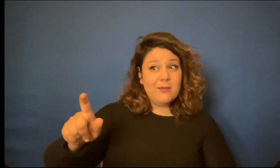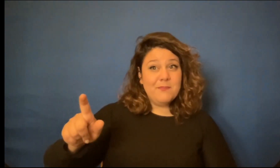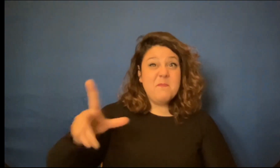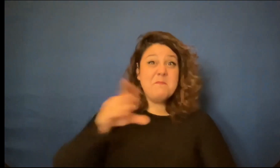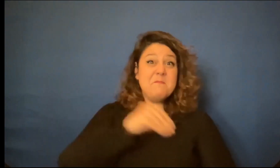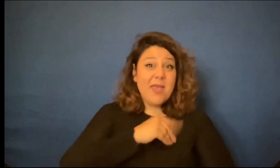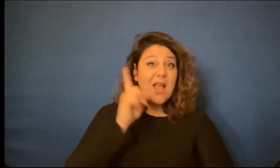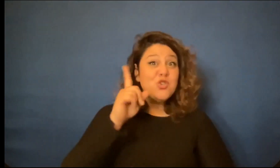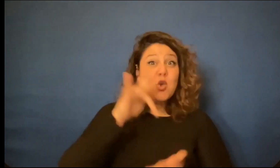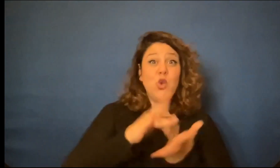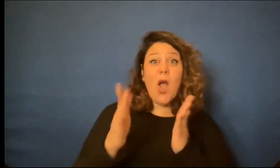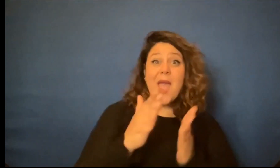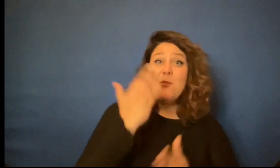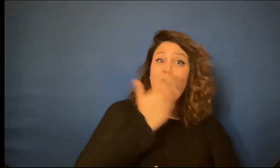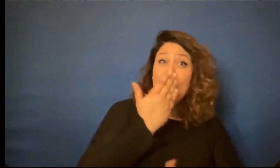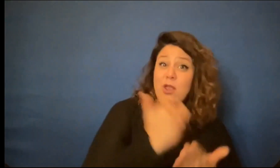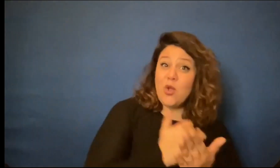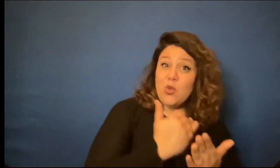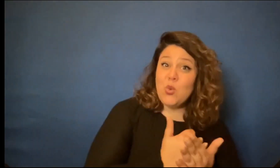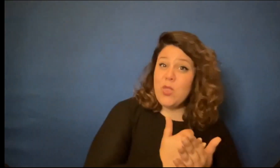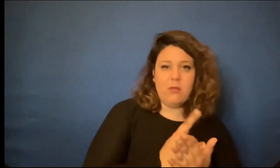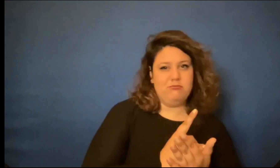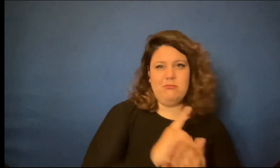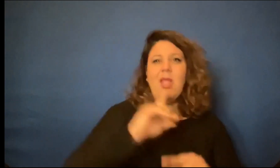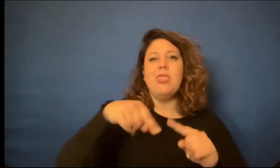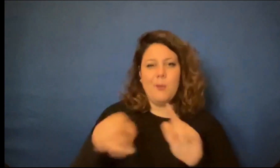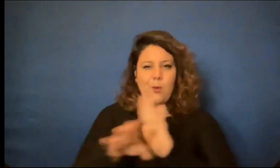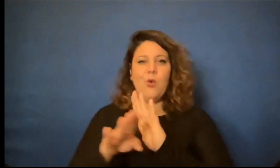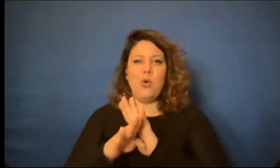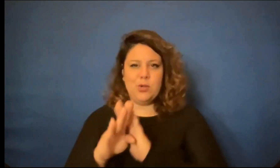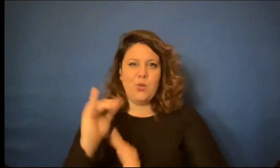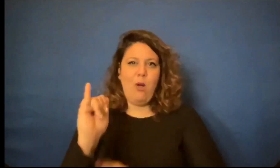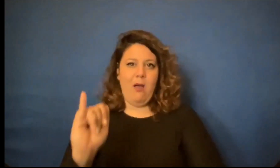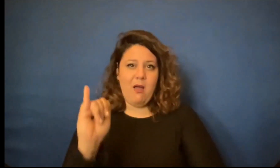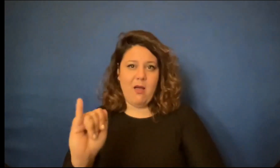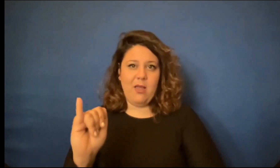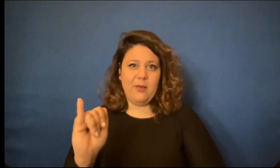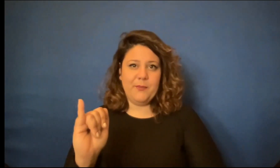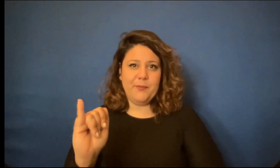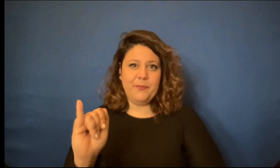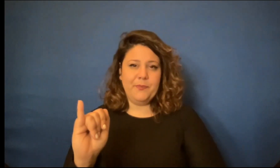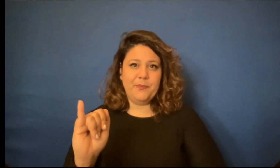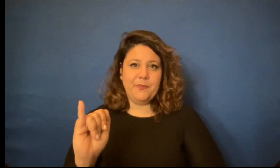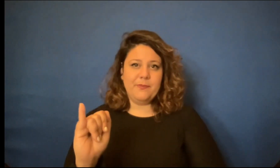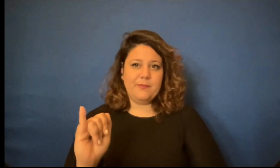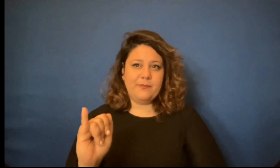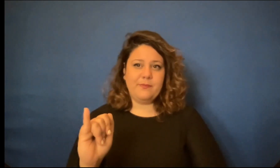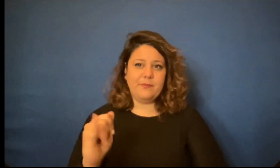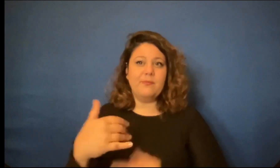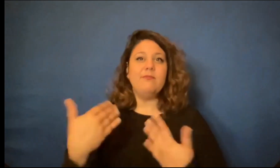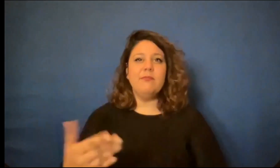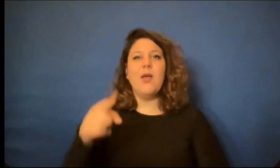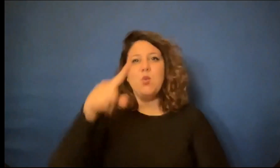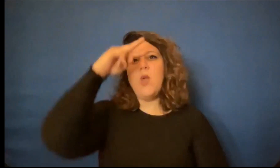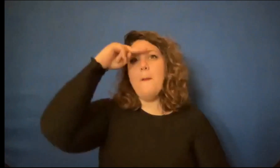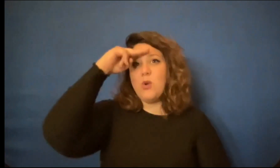solamente en la escuela, sino que después se continúa produciendo, ¿no? Y entonces esta es una preocupación que